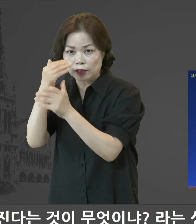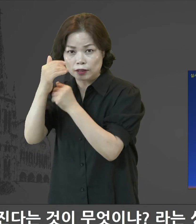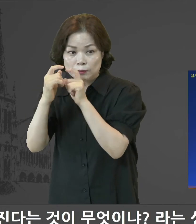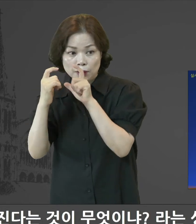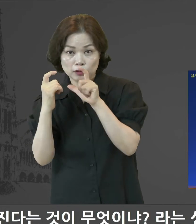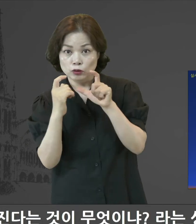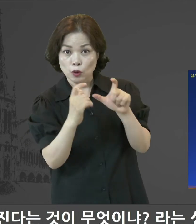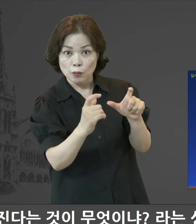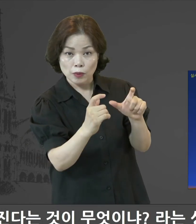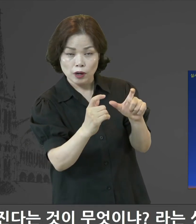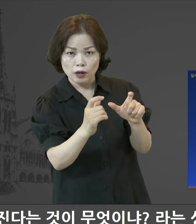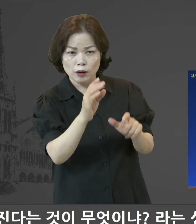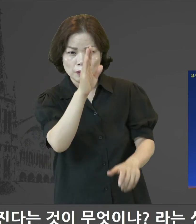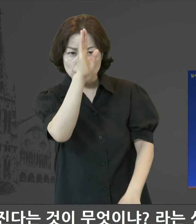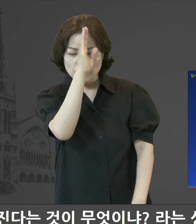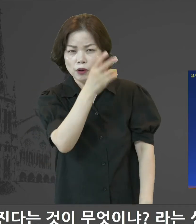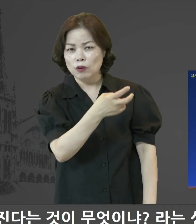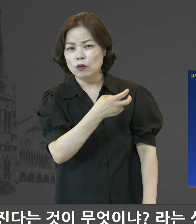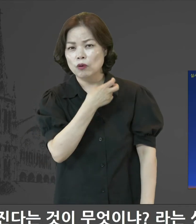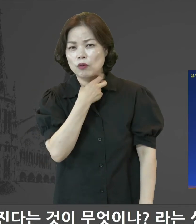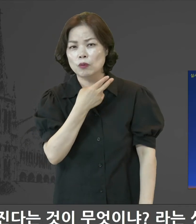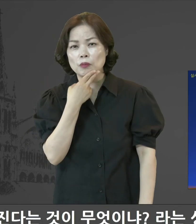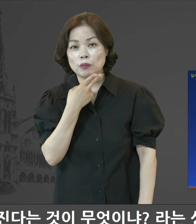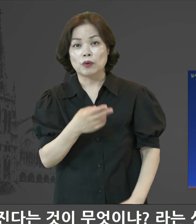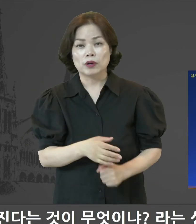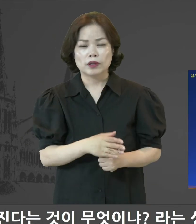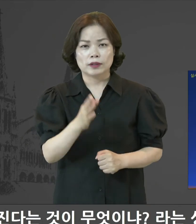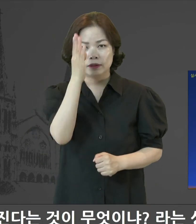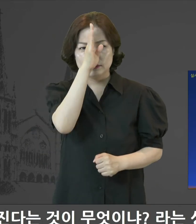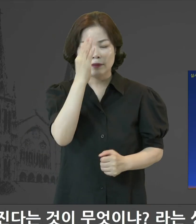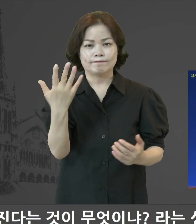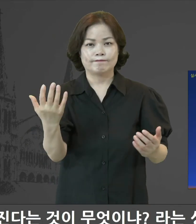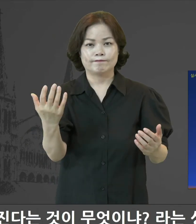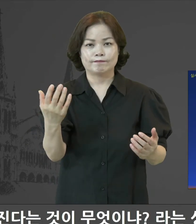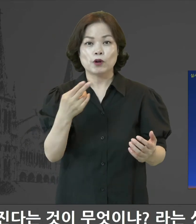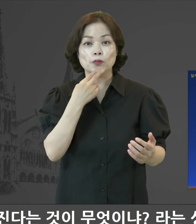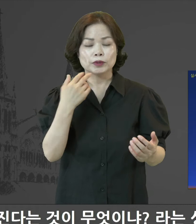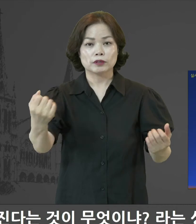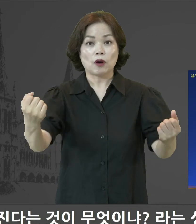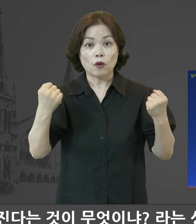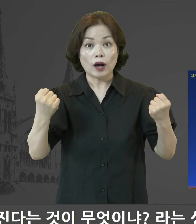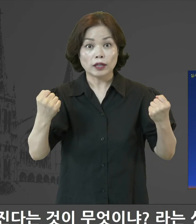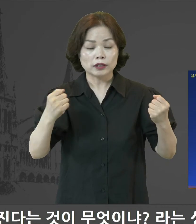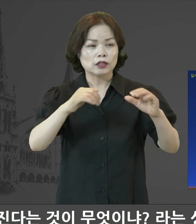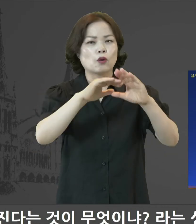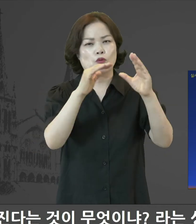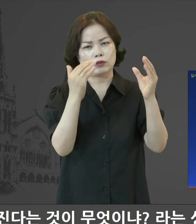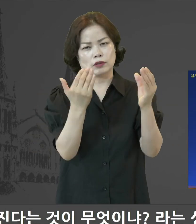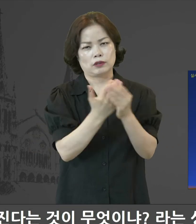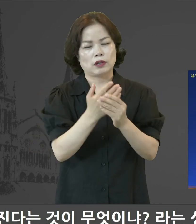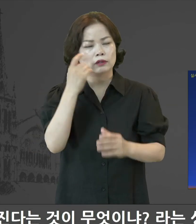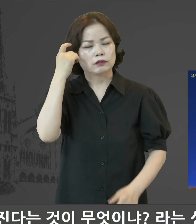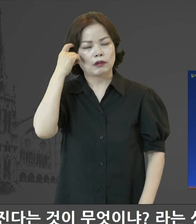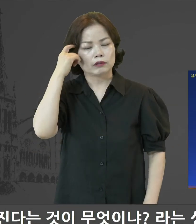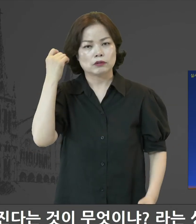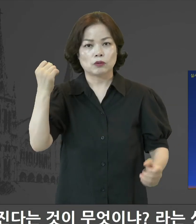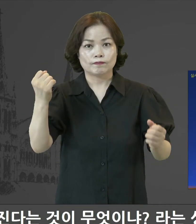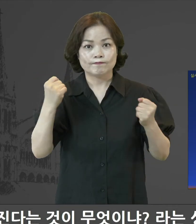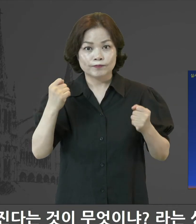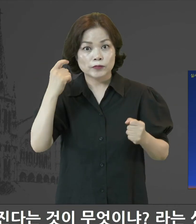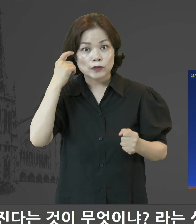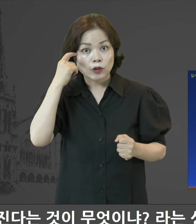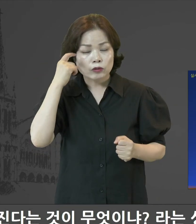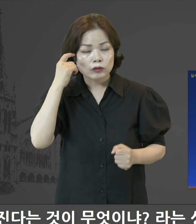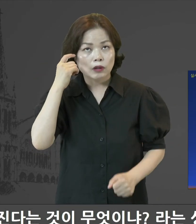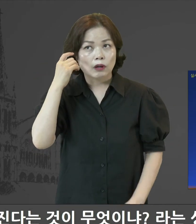하고요. 병이 안 걸리고 몸이 이제 건강해진 상태를 온전해졌다 이렇게 얘기를 합니다. 정신도 마찬가지입니다. 정신이